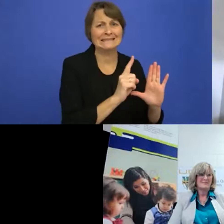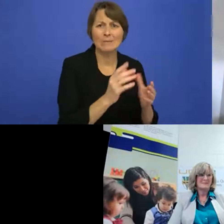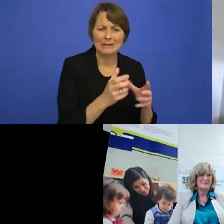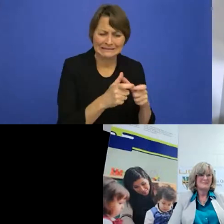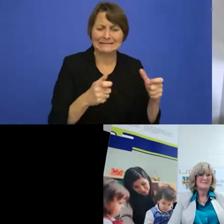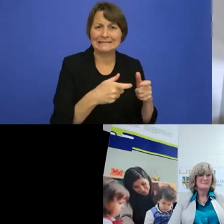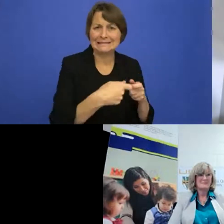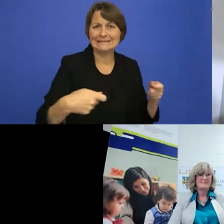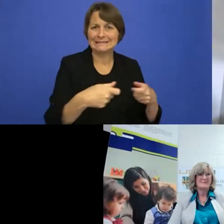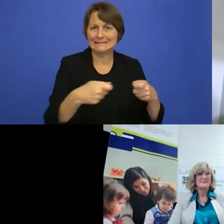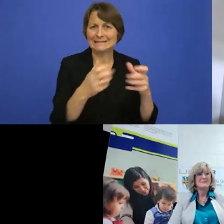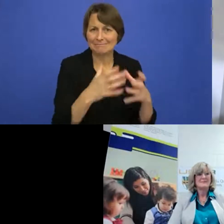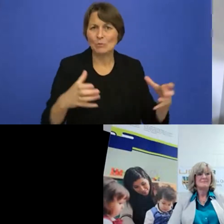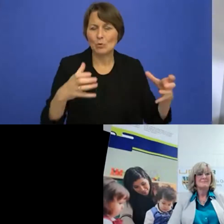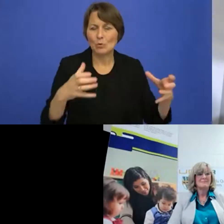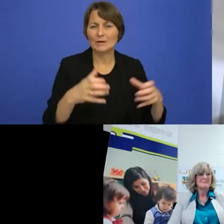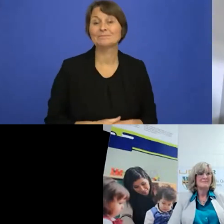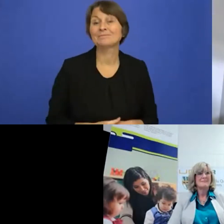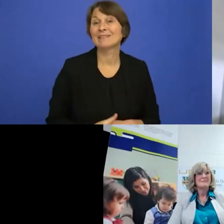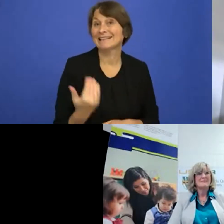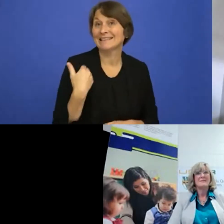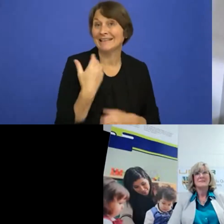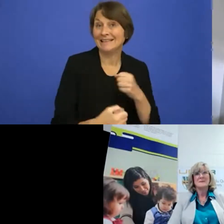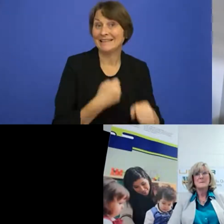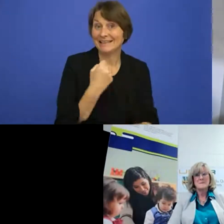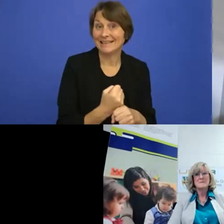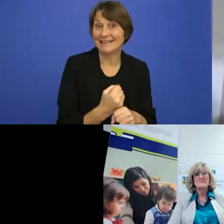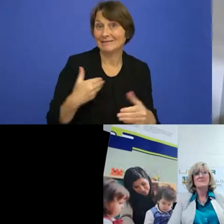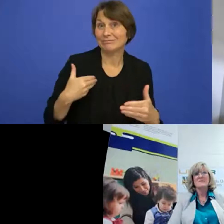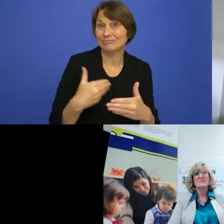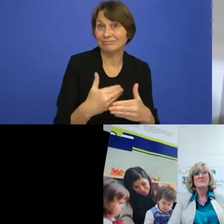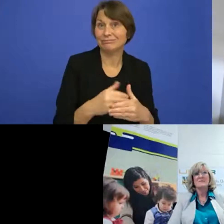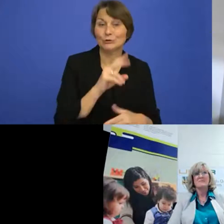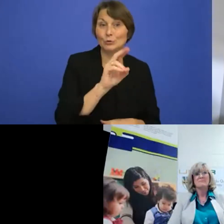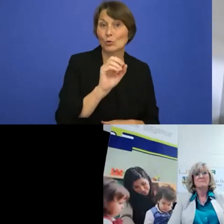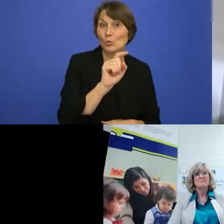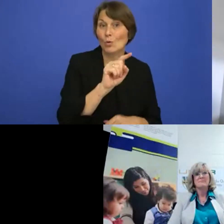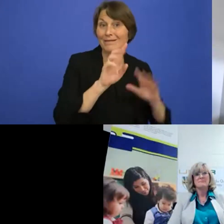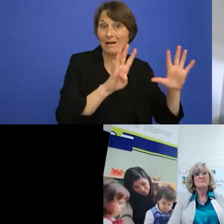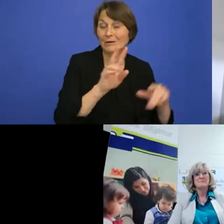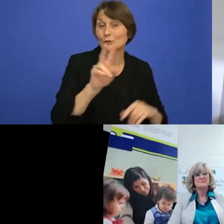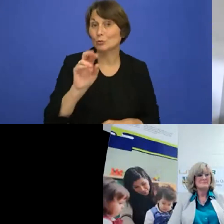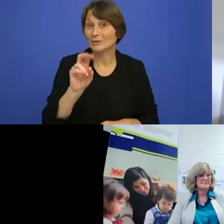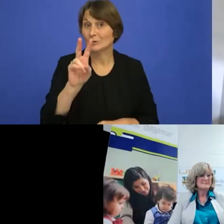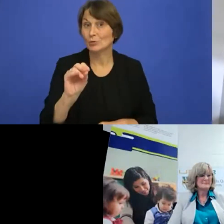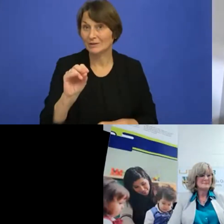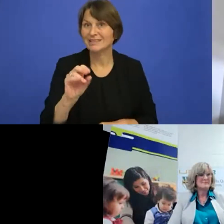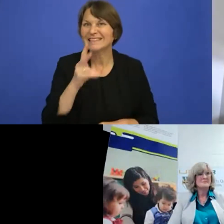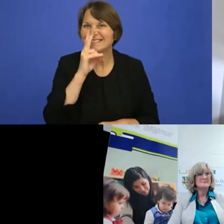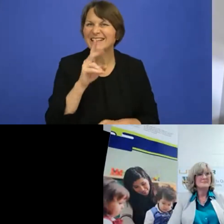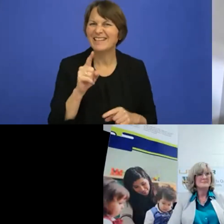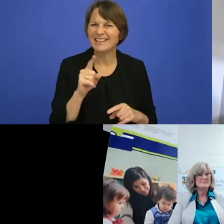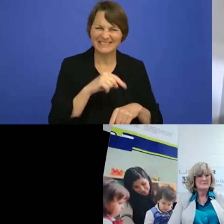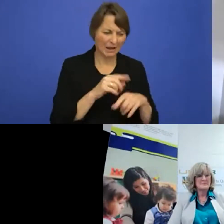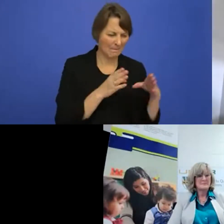récentes, 2019 et 20, semblent suggérer qu'entre 2015 et 2017, le soutien